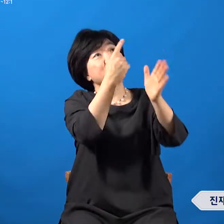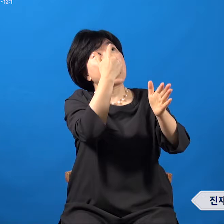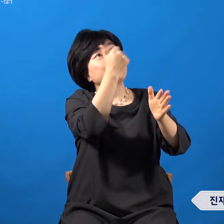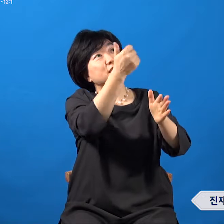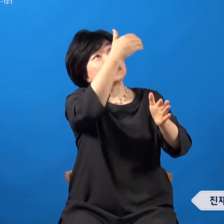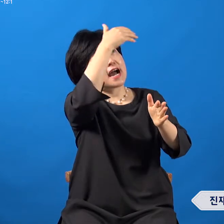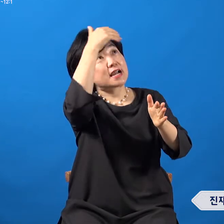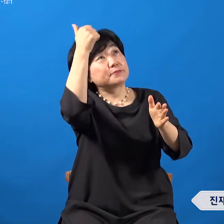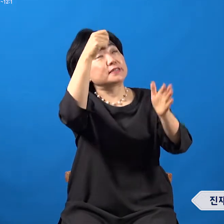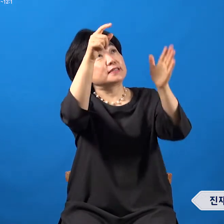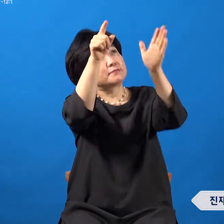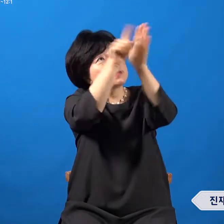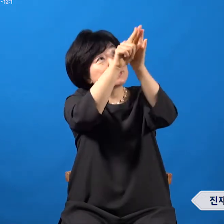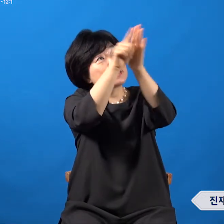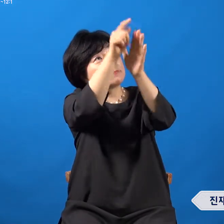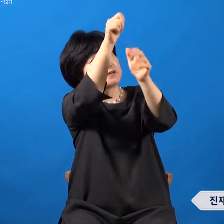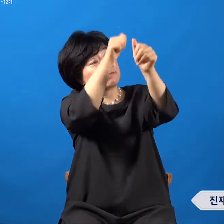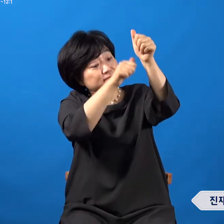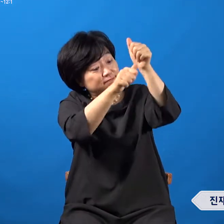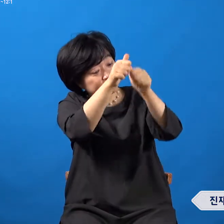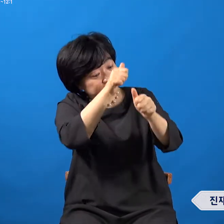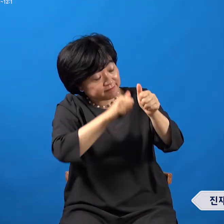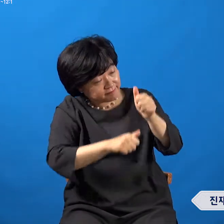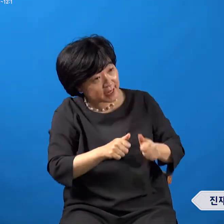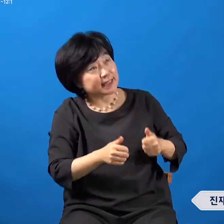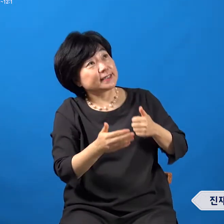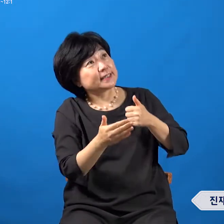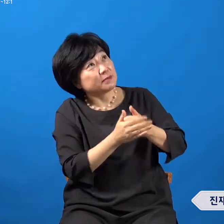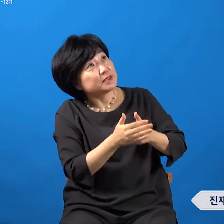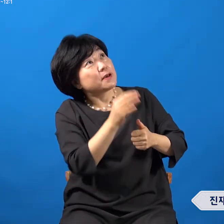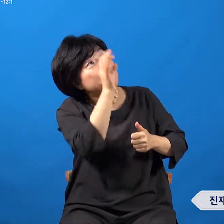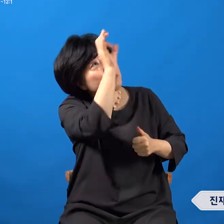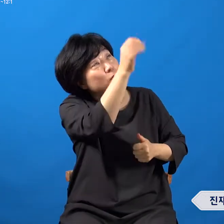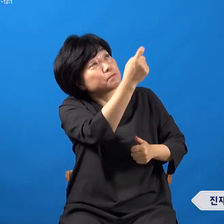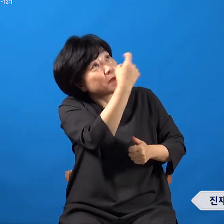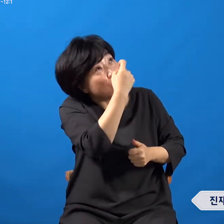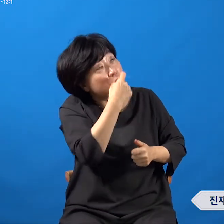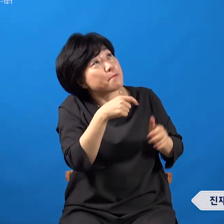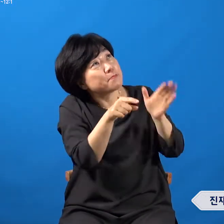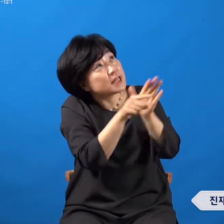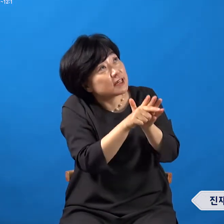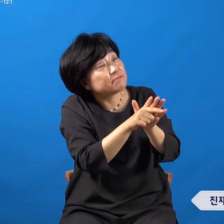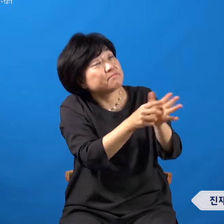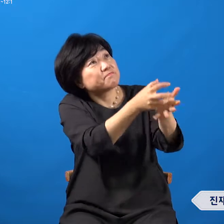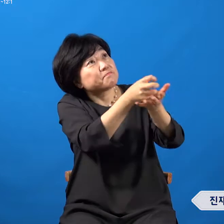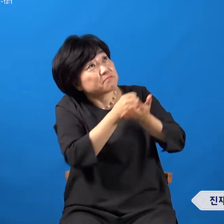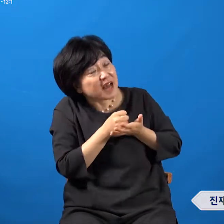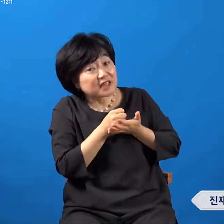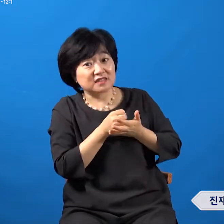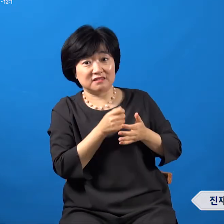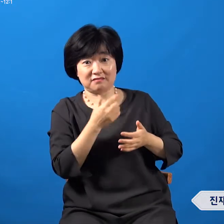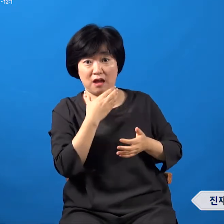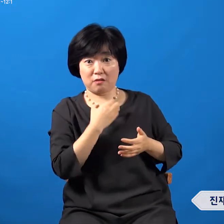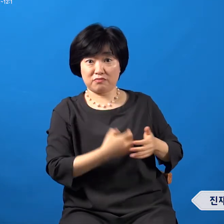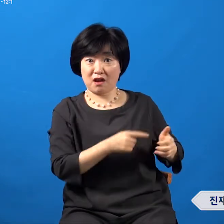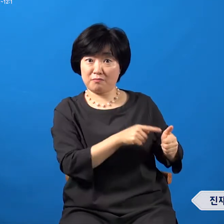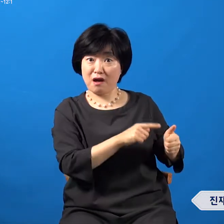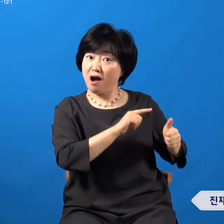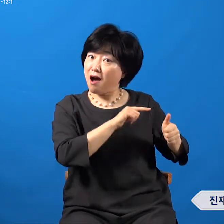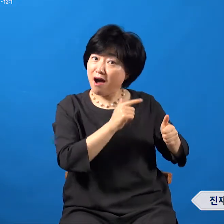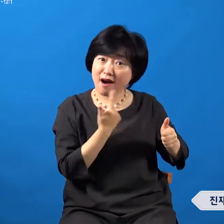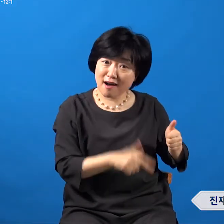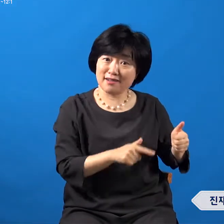가운데에서 몇 대째 이루어진 명문가가 아니라 그의 아버지는 우상을 섬겼던